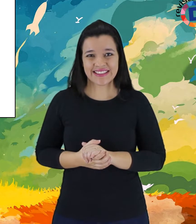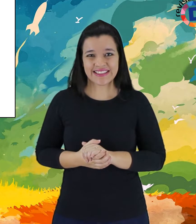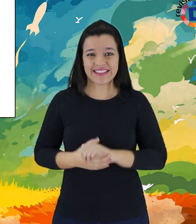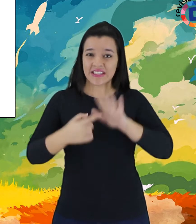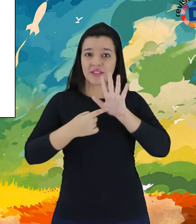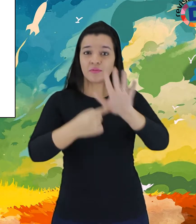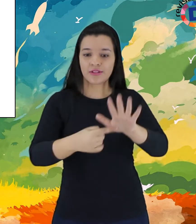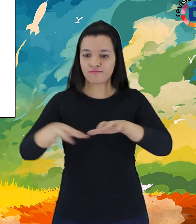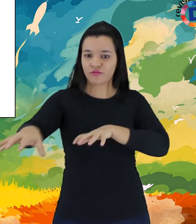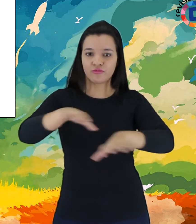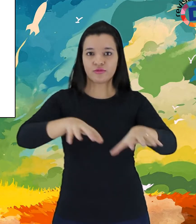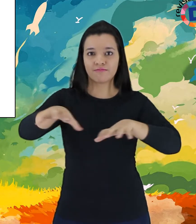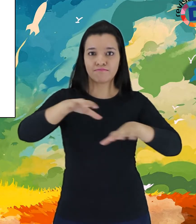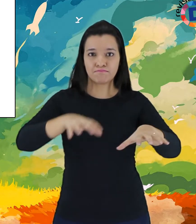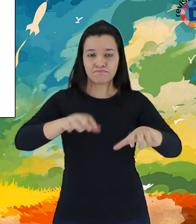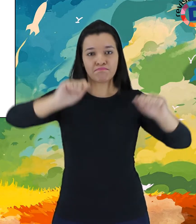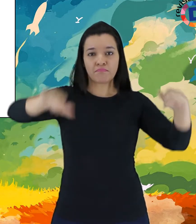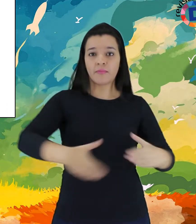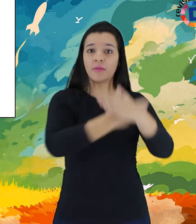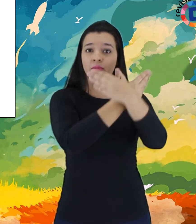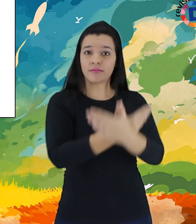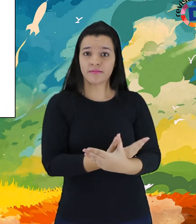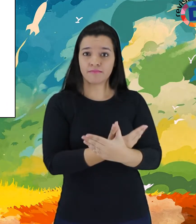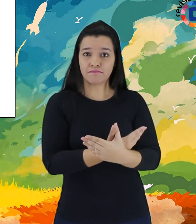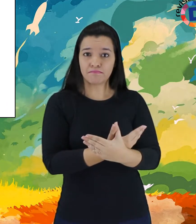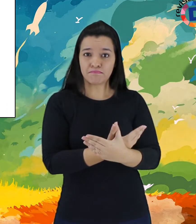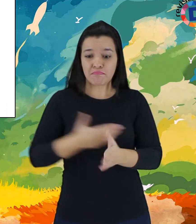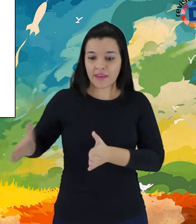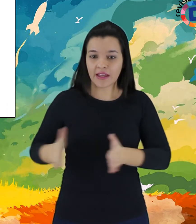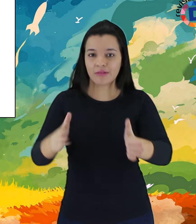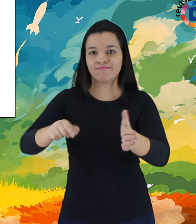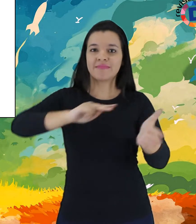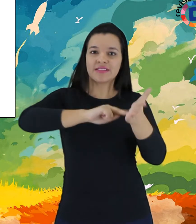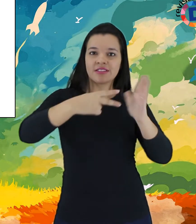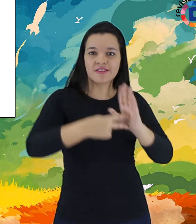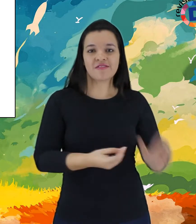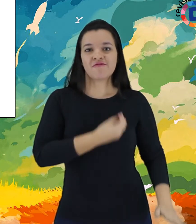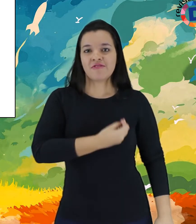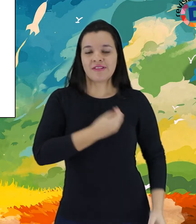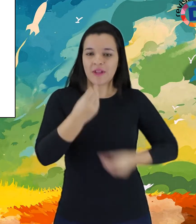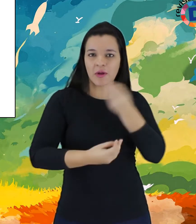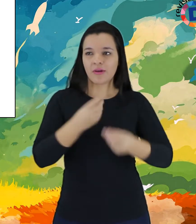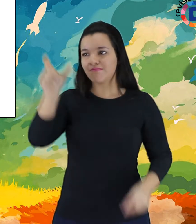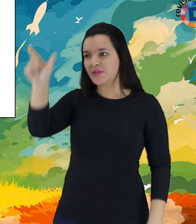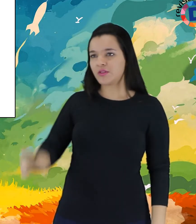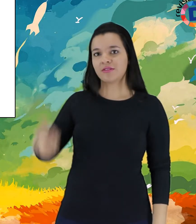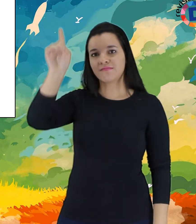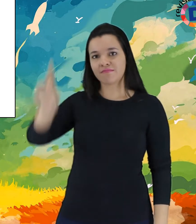Exposição Itinerante Memorial da Inclusão, Os Caminhos da Pessoa com Deficiência. Data: entre os